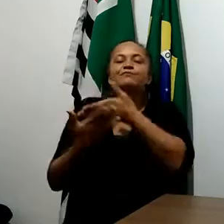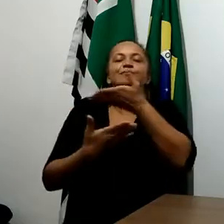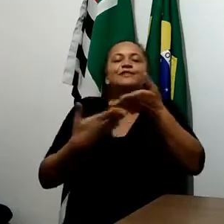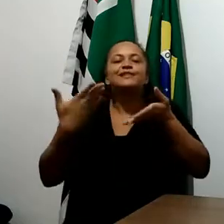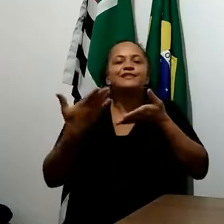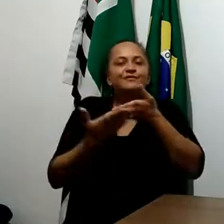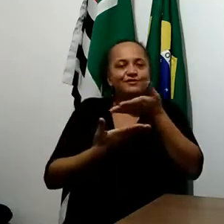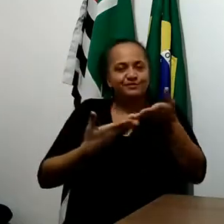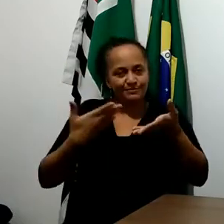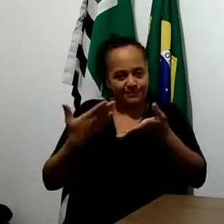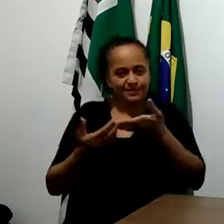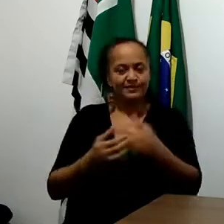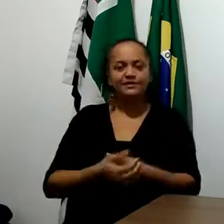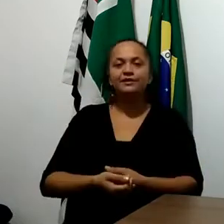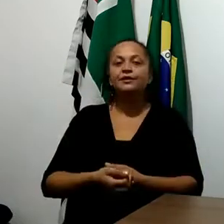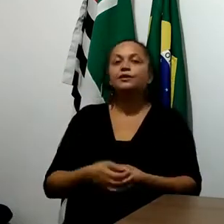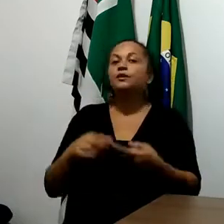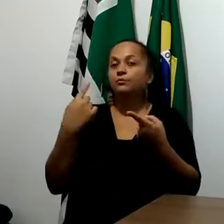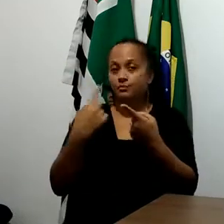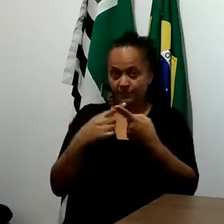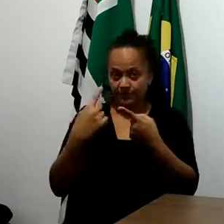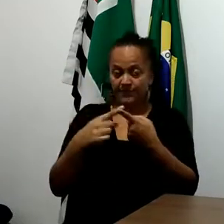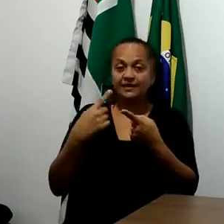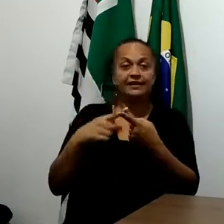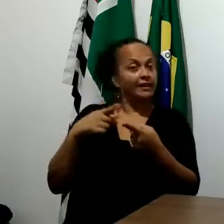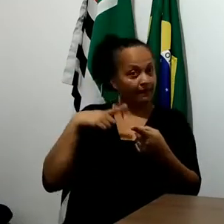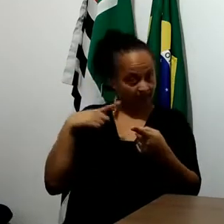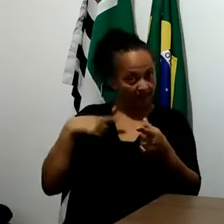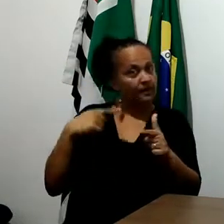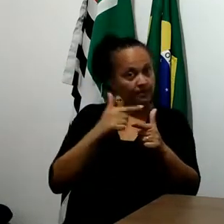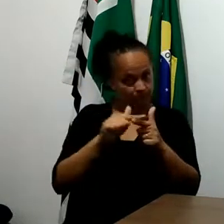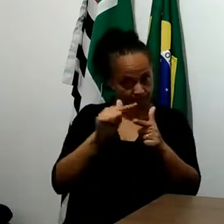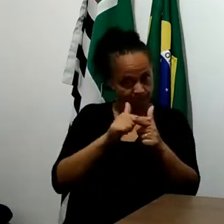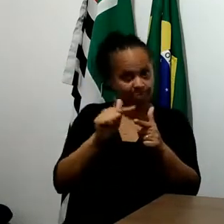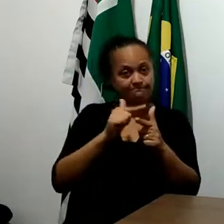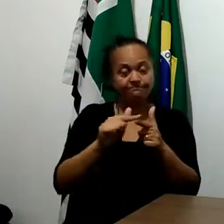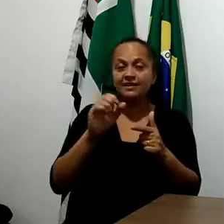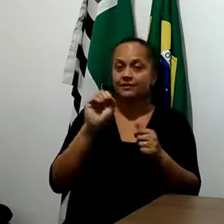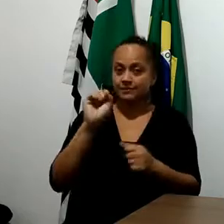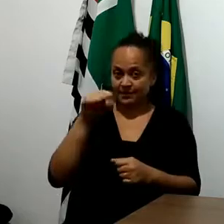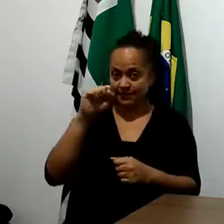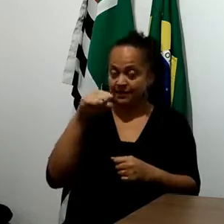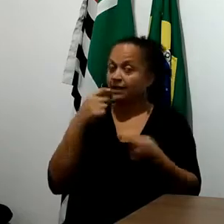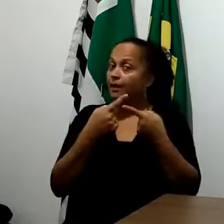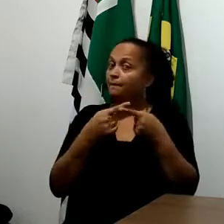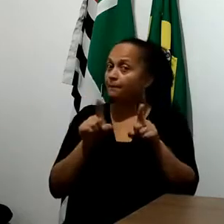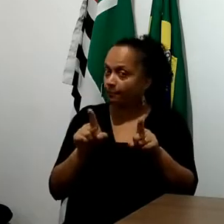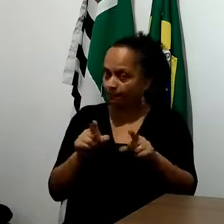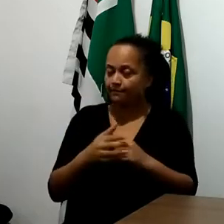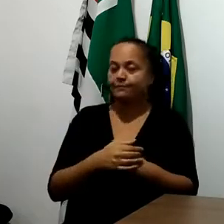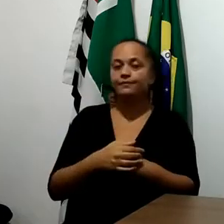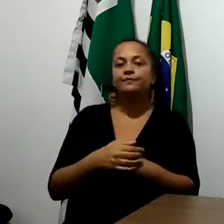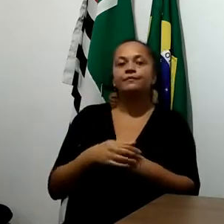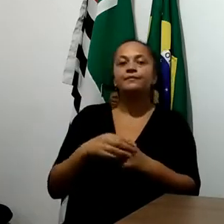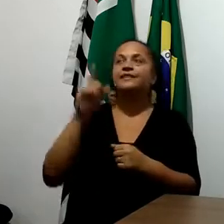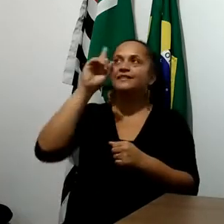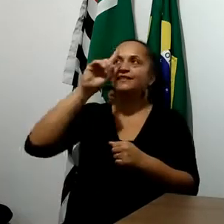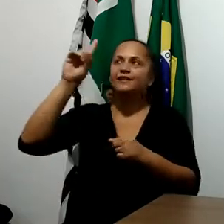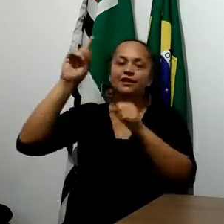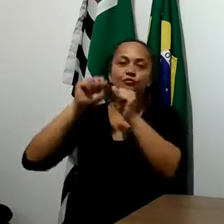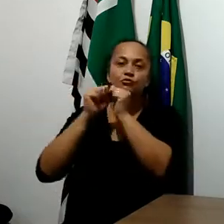nossa leve e momentânea tribulação produz para nós eterno peso de glória, acima